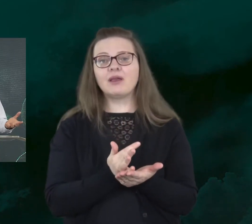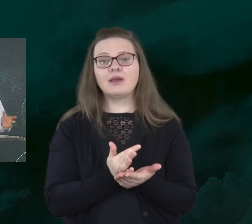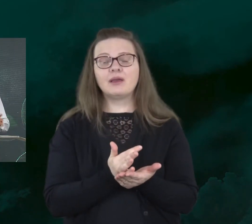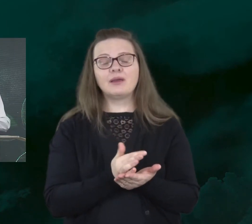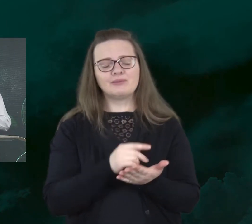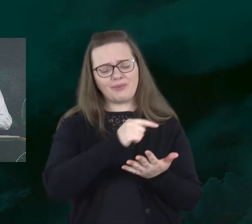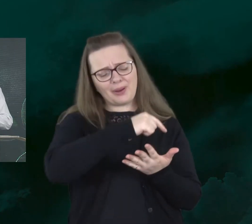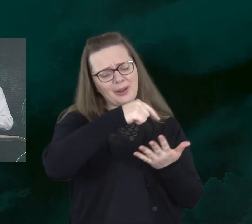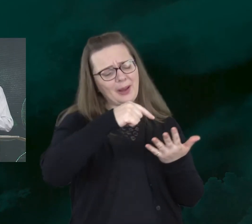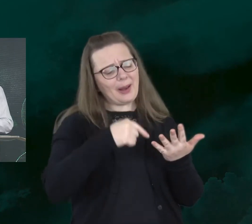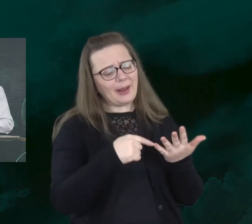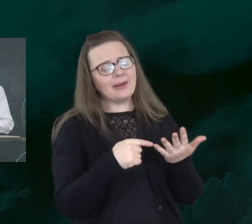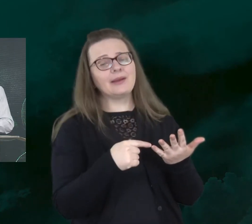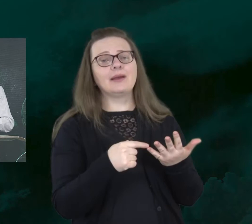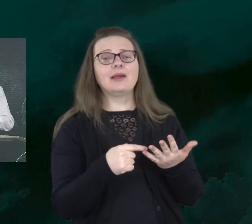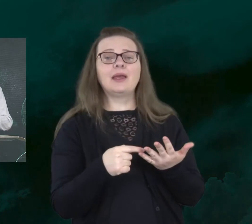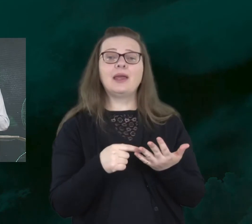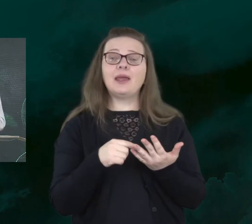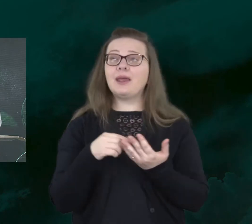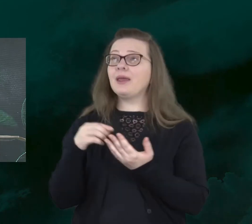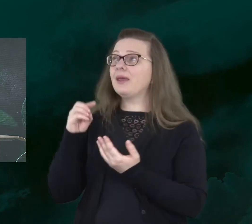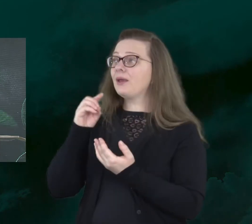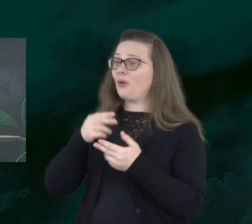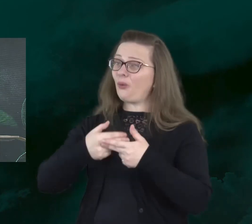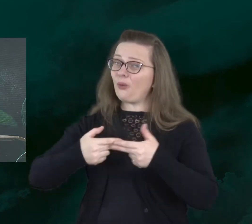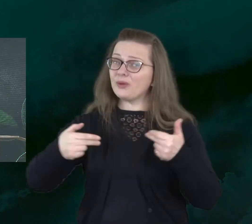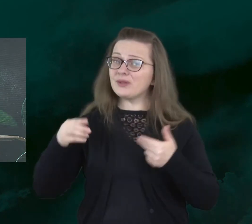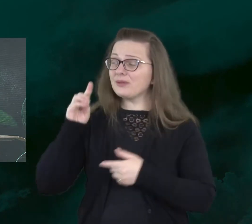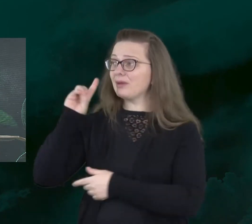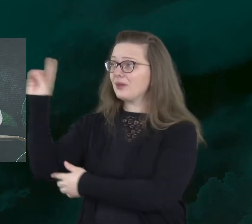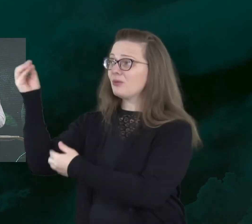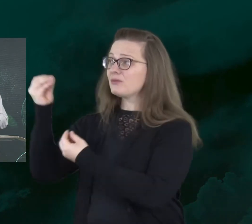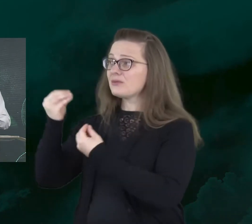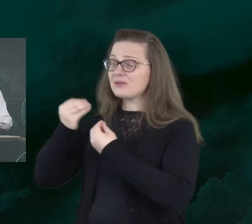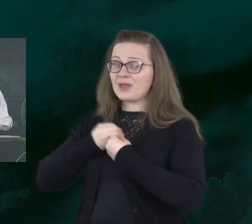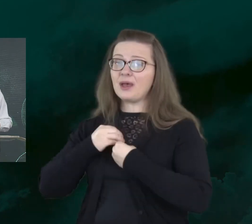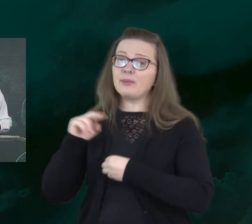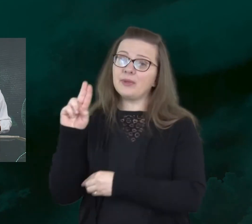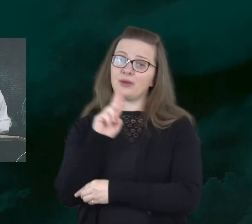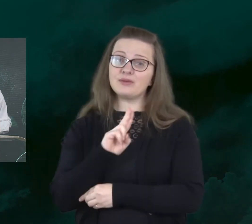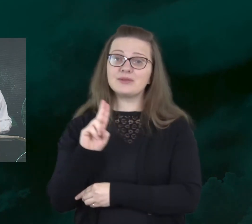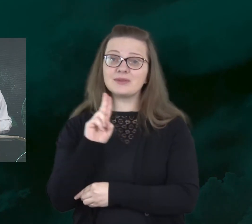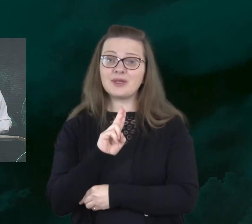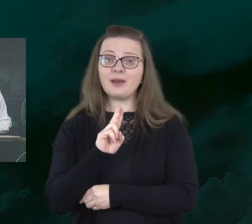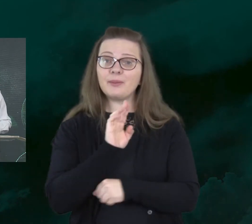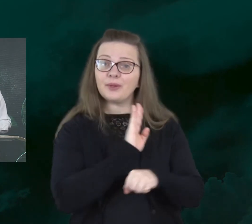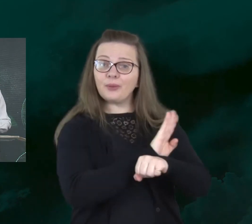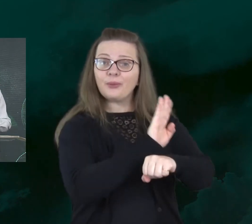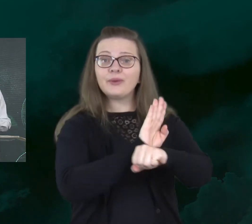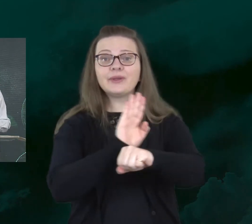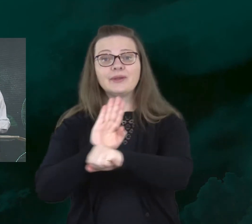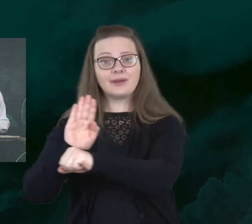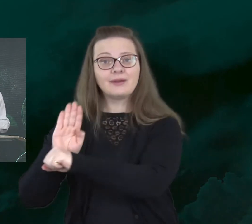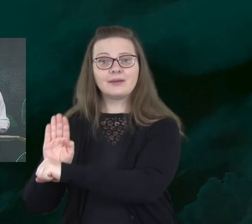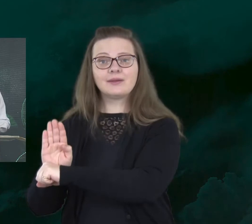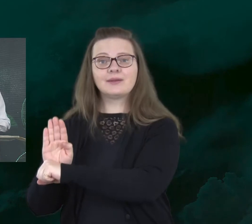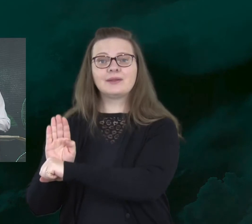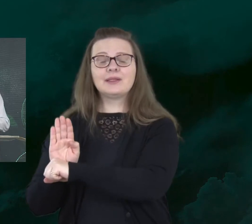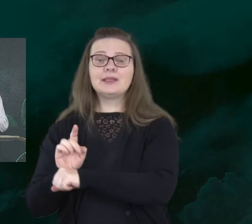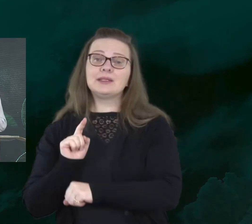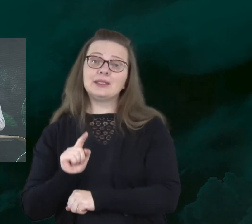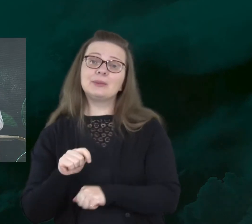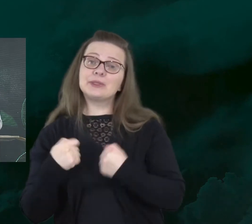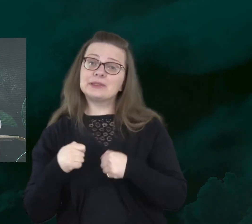deles. Então, logo depois da fé, vem o labor de amor. O labor de amor. E